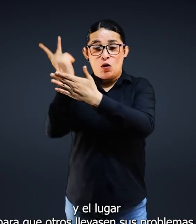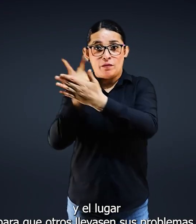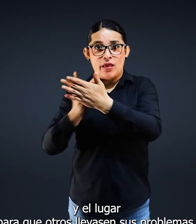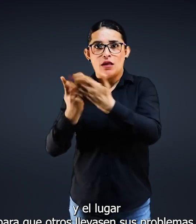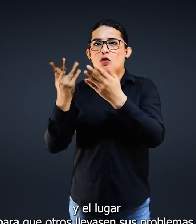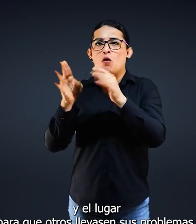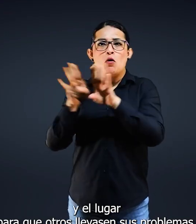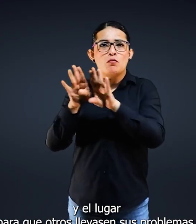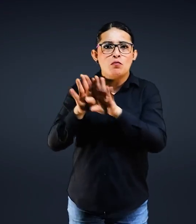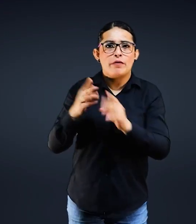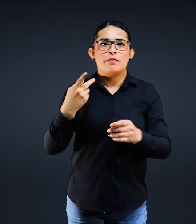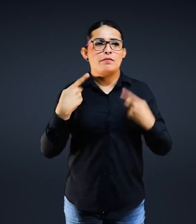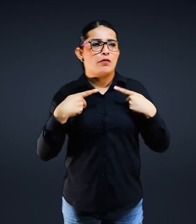sus problemas.